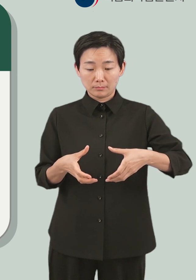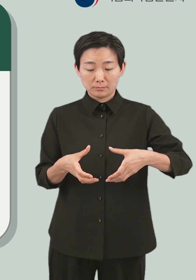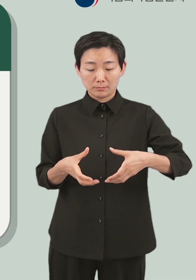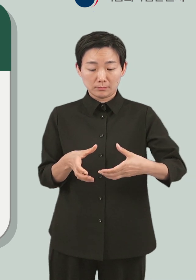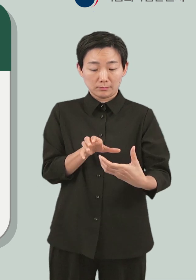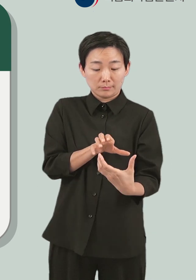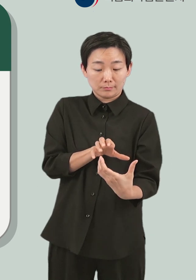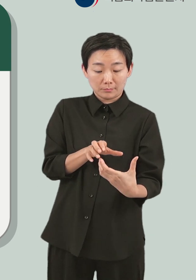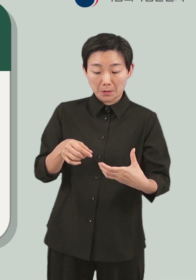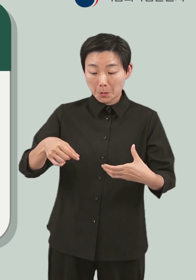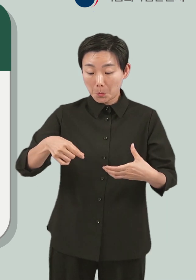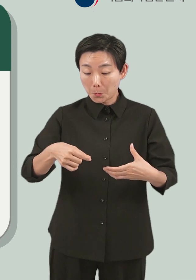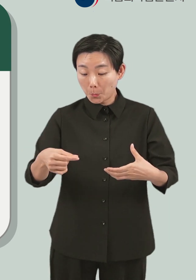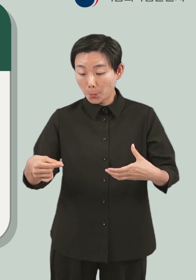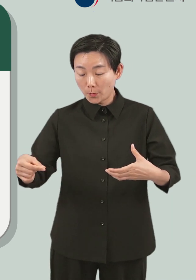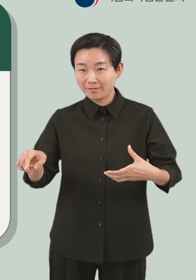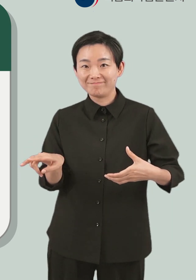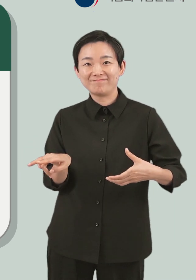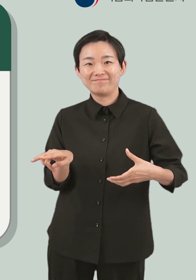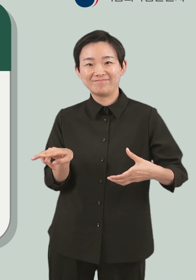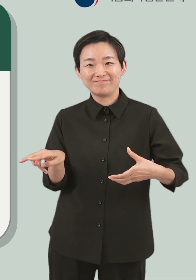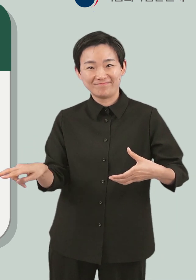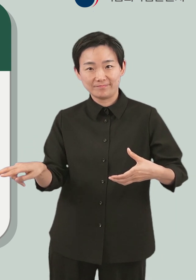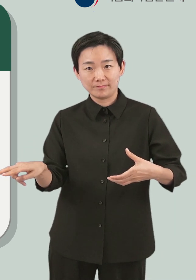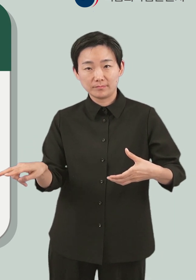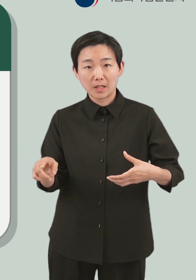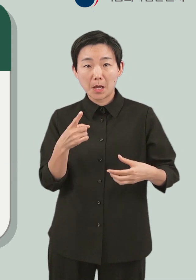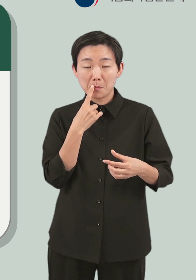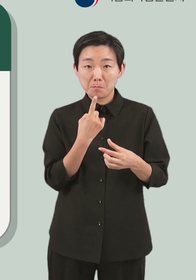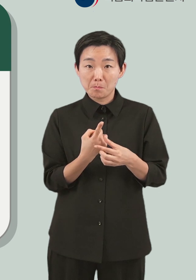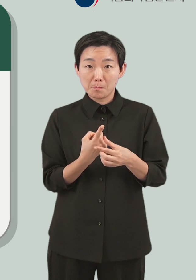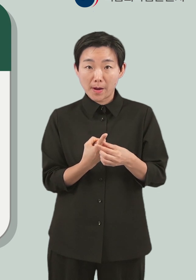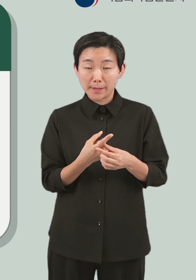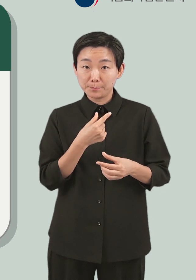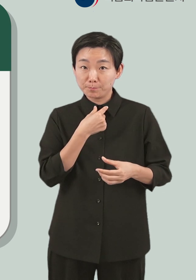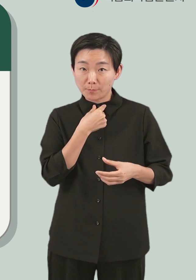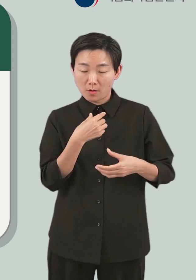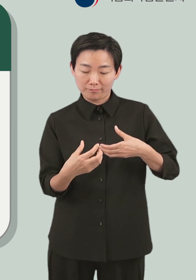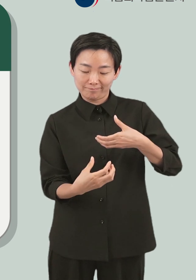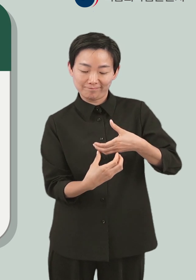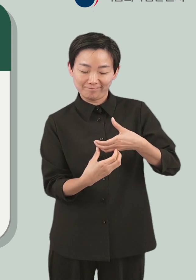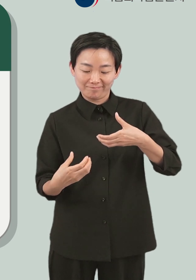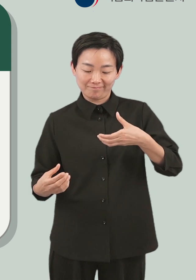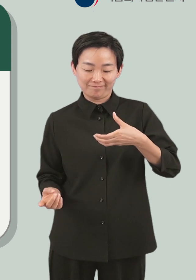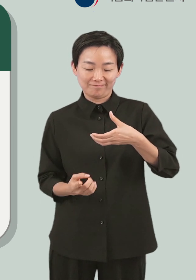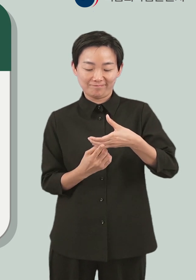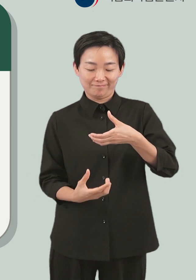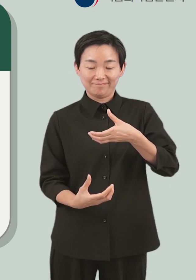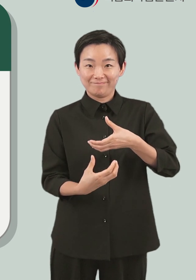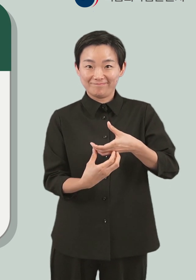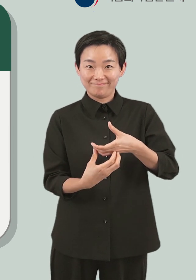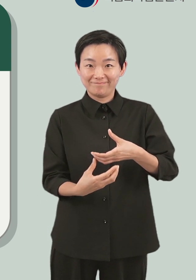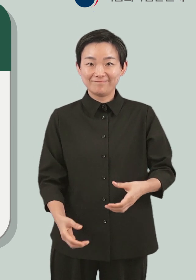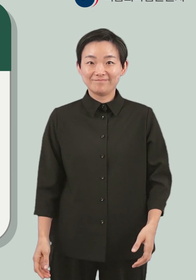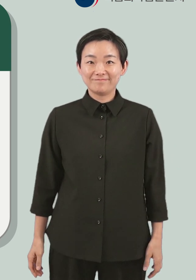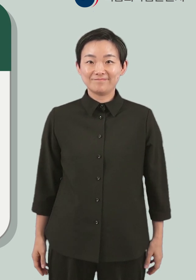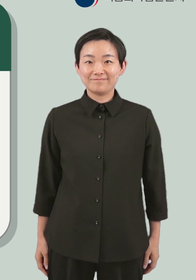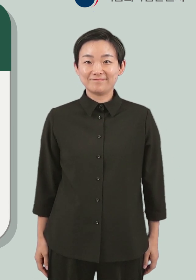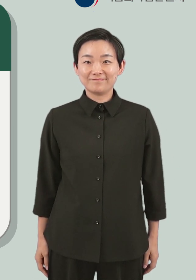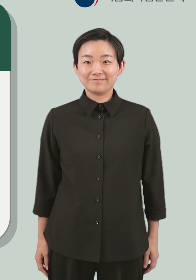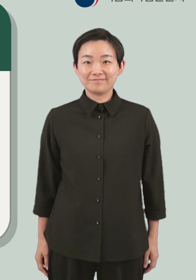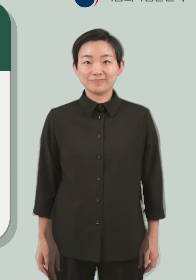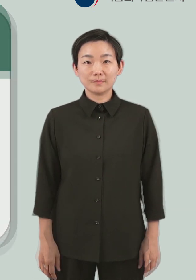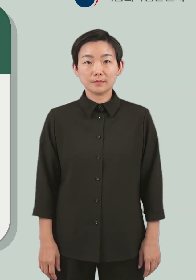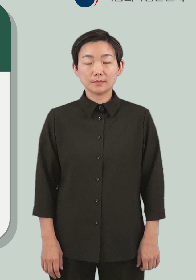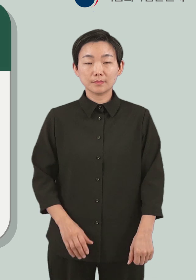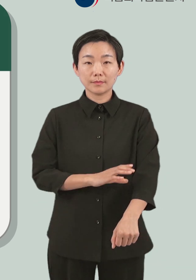기기의 바닥의 오른쪽 위에는 전원선을 연결할 수 있는 삽입부가 있으며 중앙 아래에는 건전지를 삽입할 수 있는 커버가 덮여